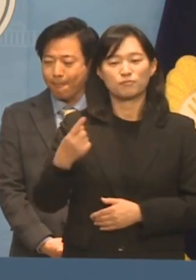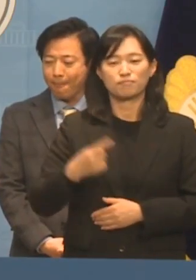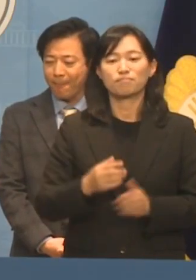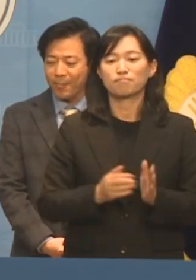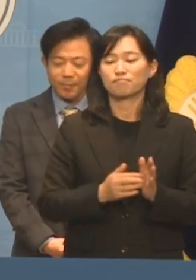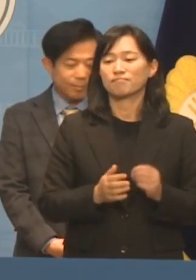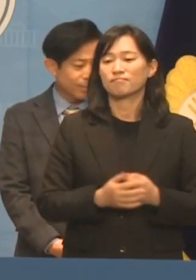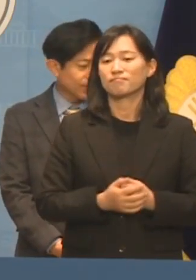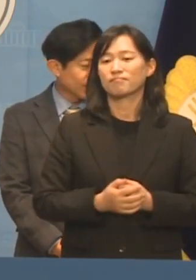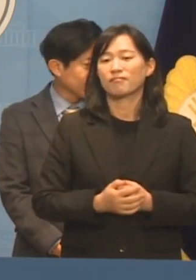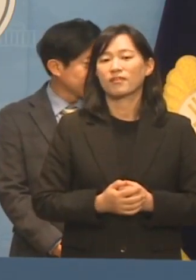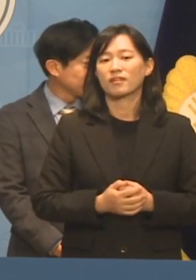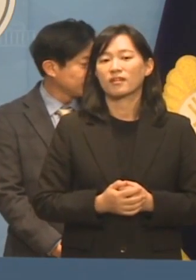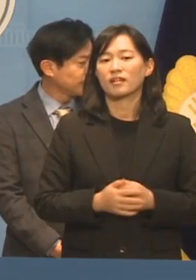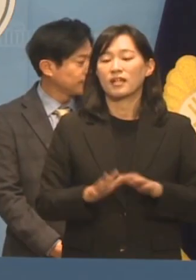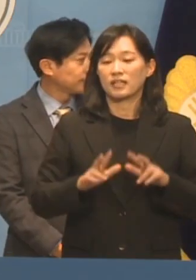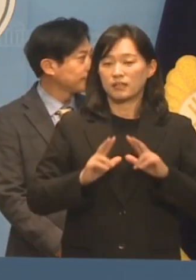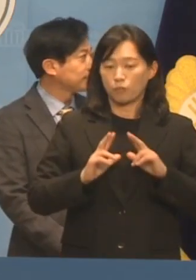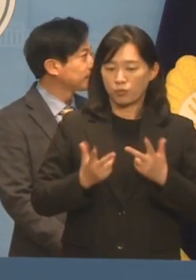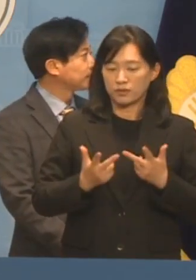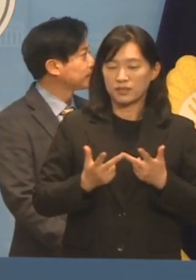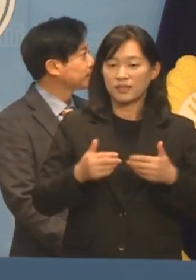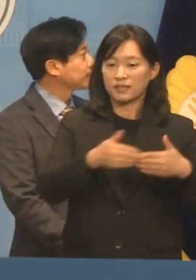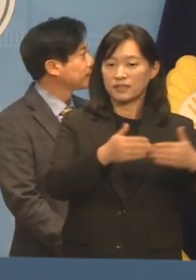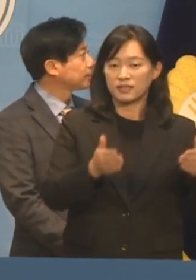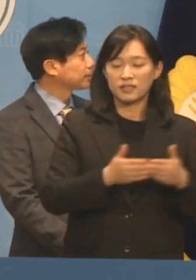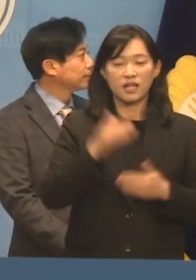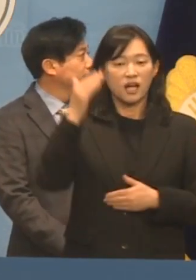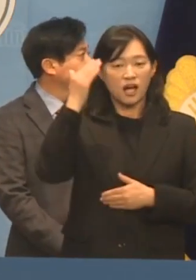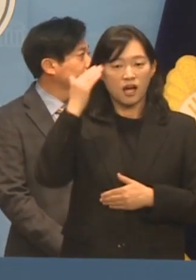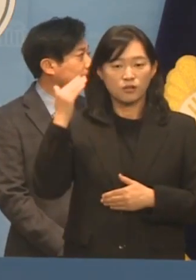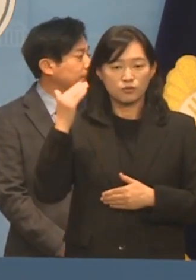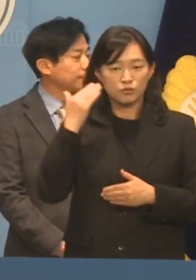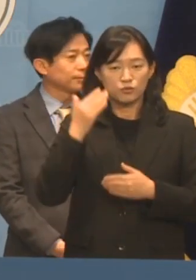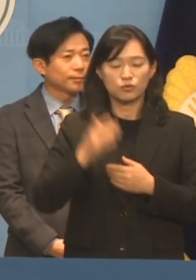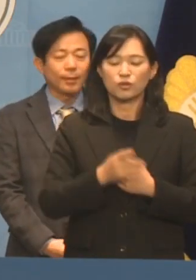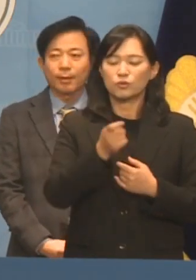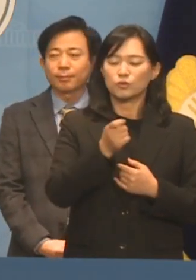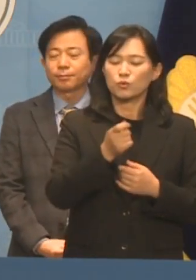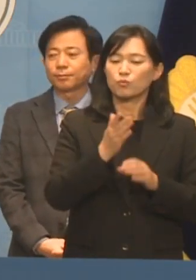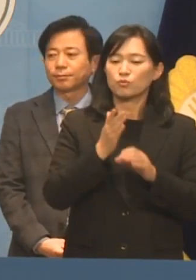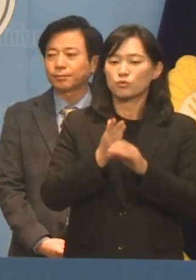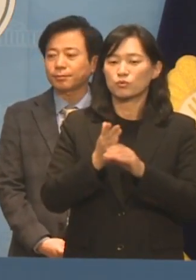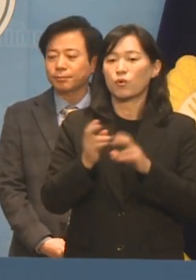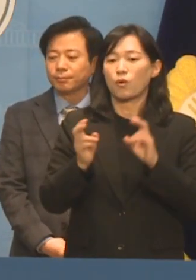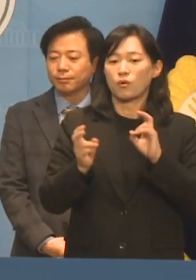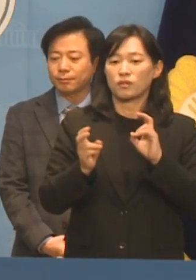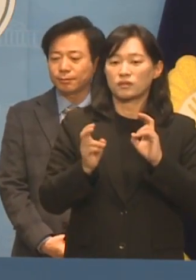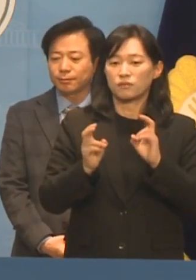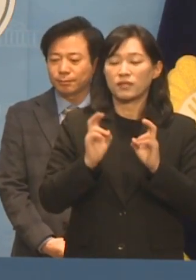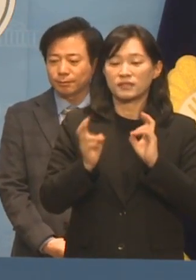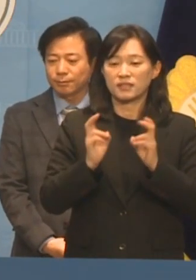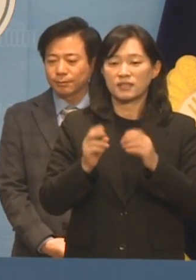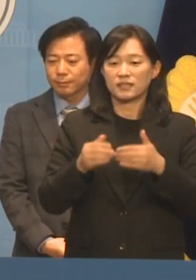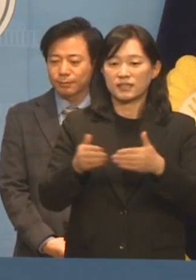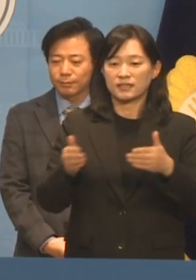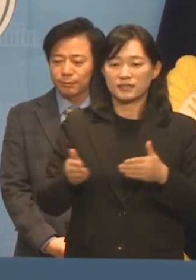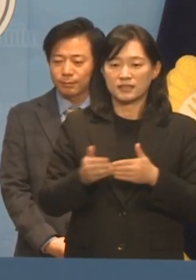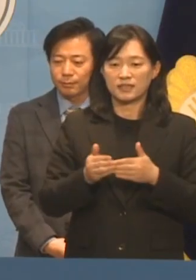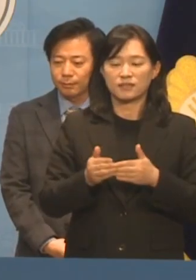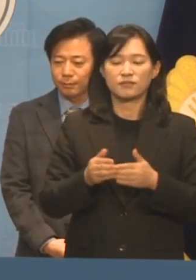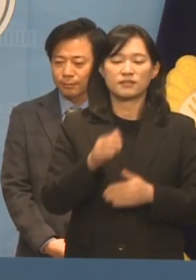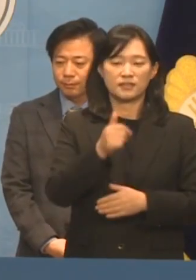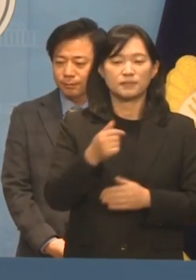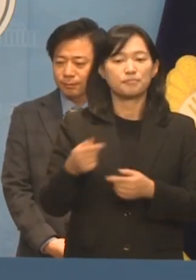참가하셨습니다. 당사자 단체에서는 한국중소상인 자영업자 총연합회 이성원 사무총장님 참가해